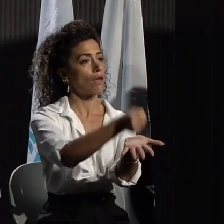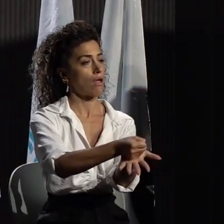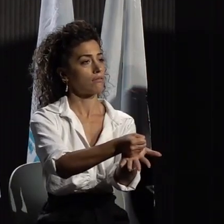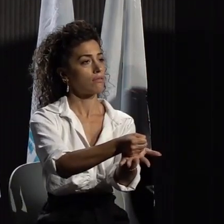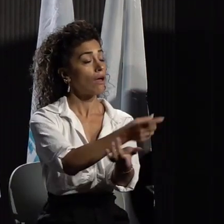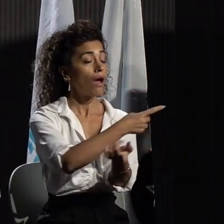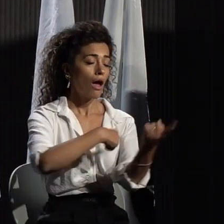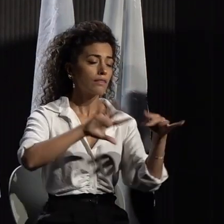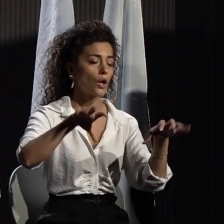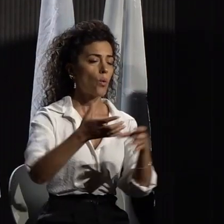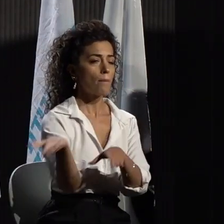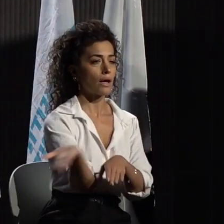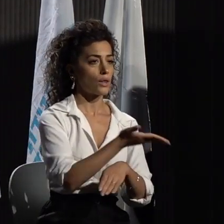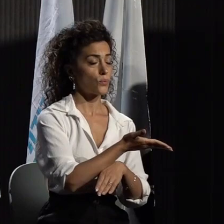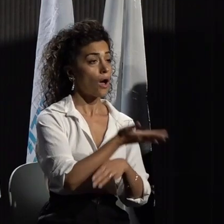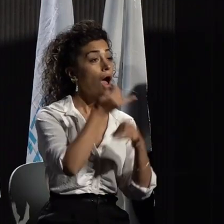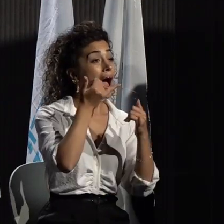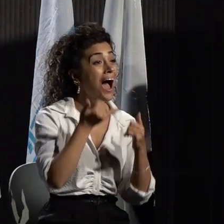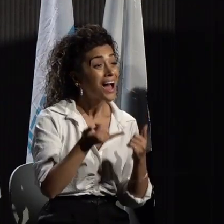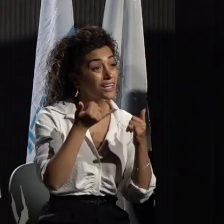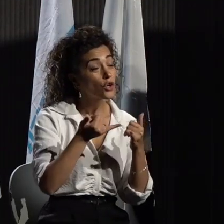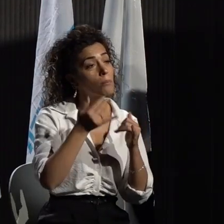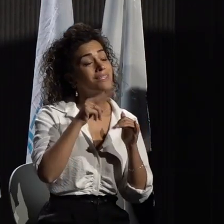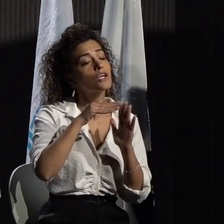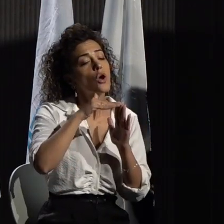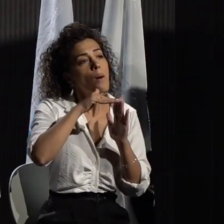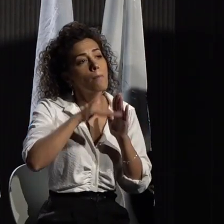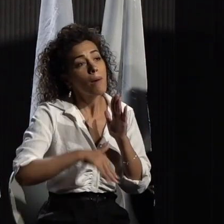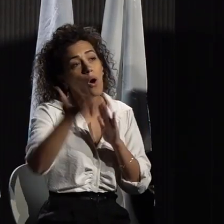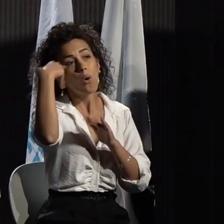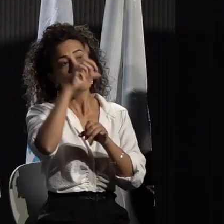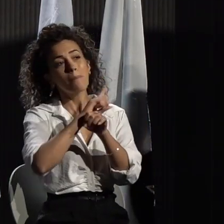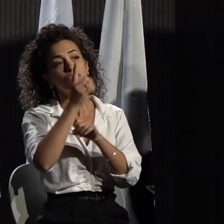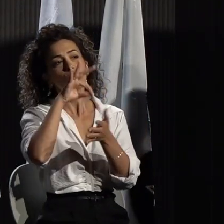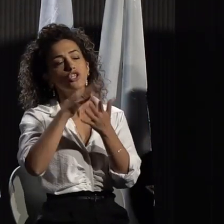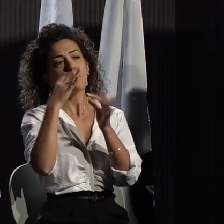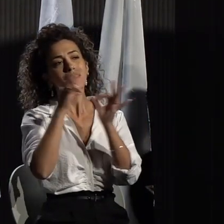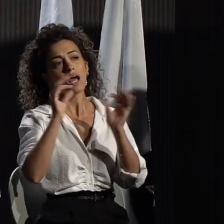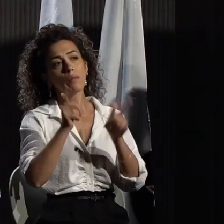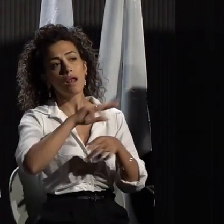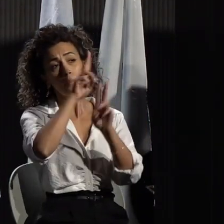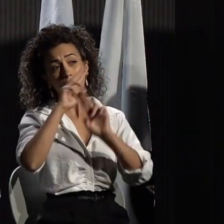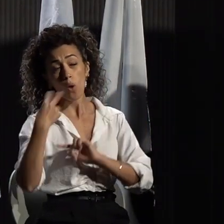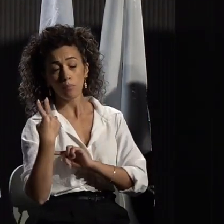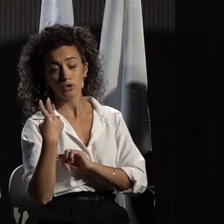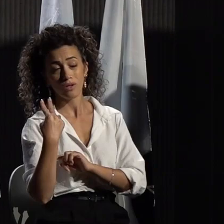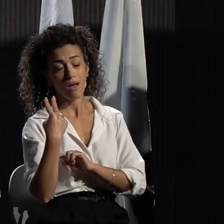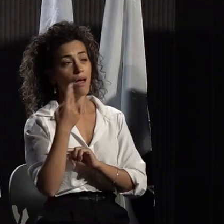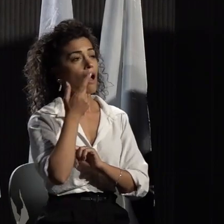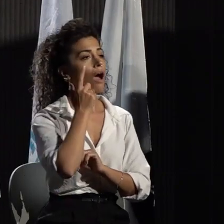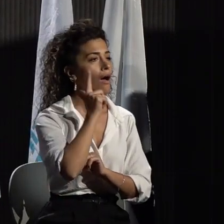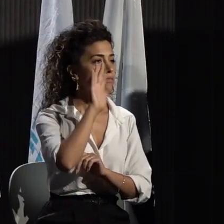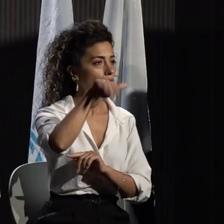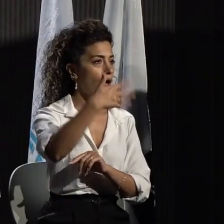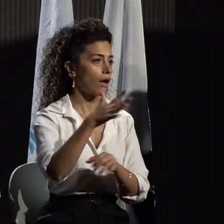גדוע העם היהודי מונה כיום פחות ממניין ערב מלחמת העולם השנייה אבל מן השואה בקעה